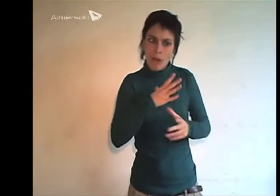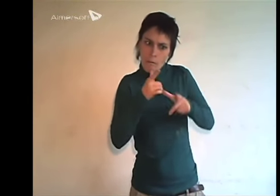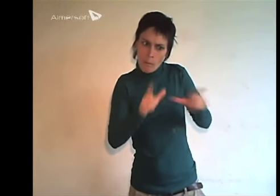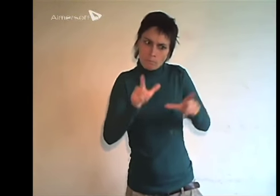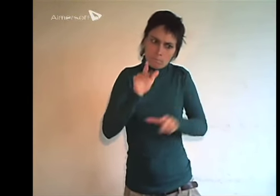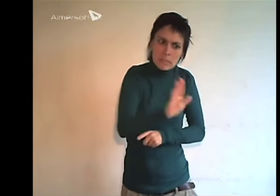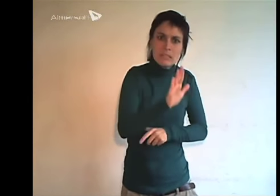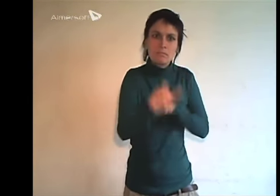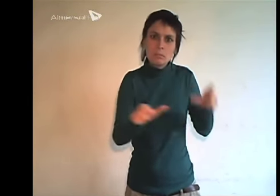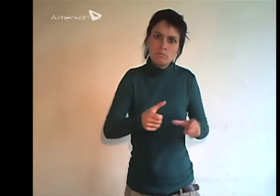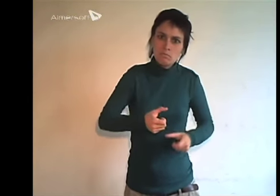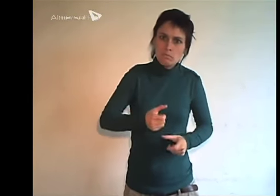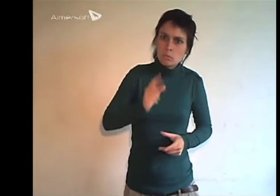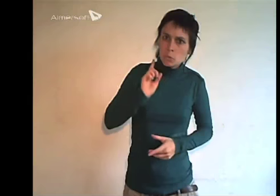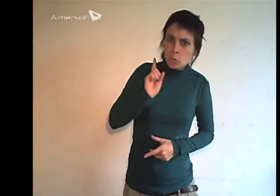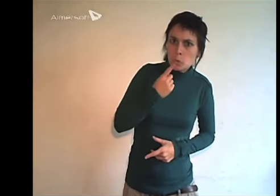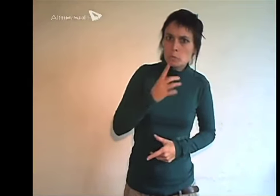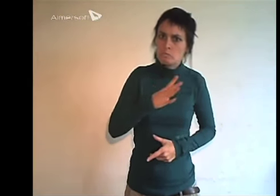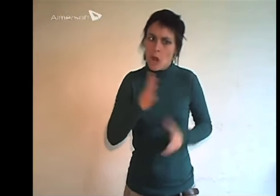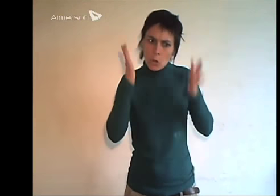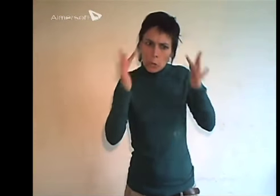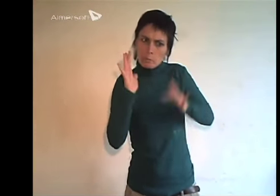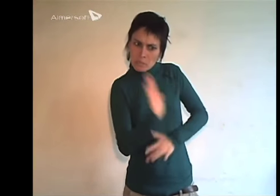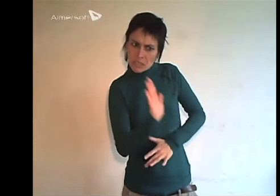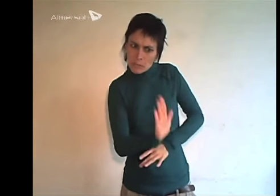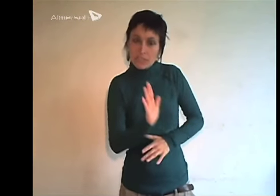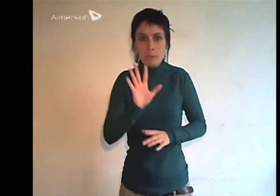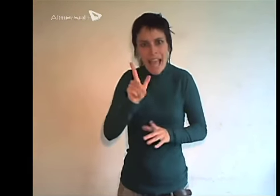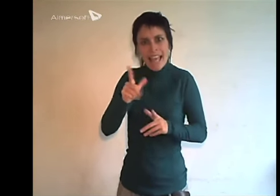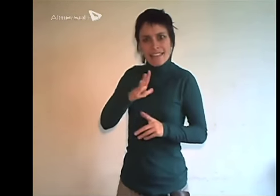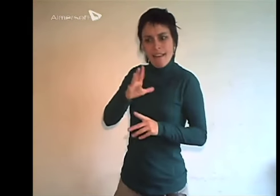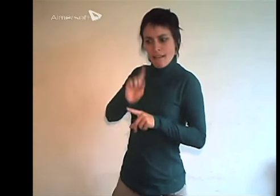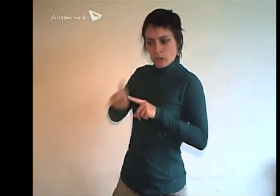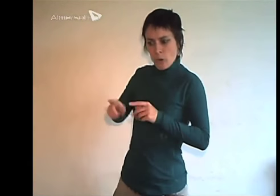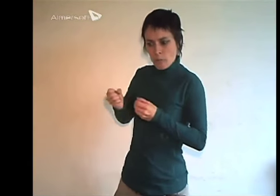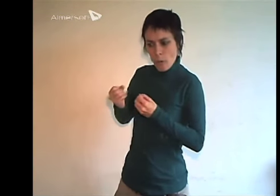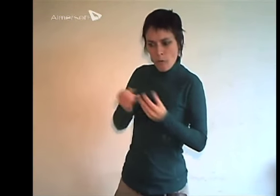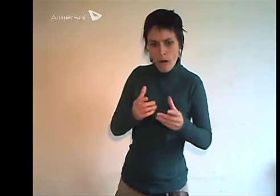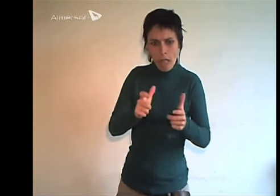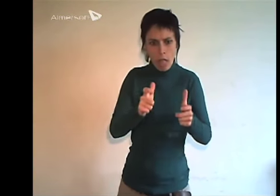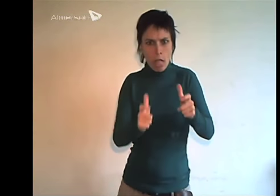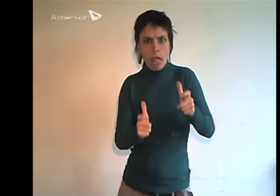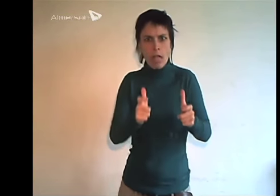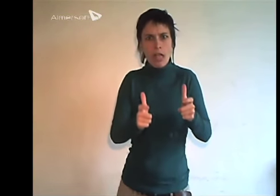des personnes sourdes, mais il y a aussi des vraies attaques et puis bon voilà pour mettre un peu semer les graines de la prochaine